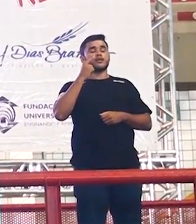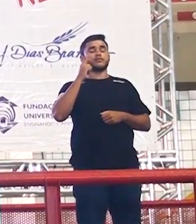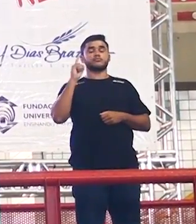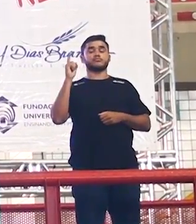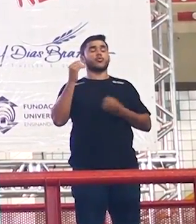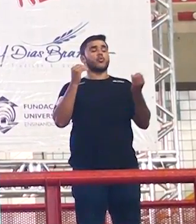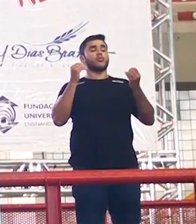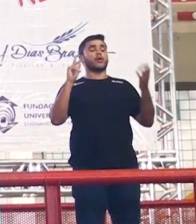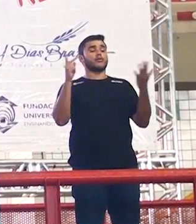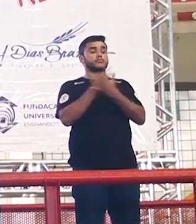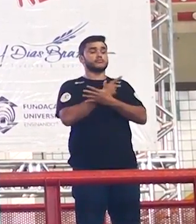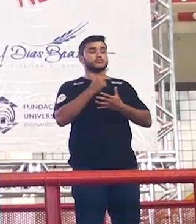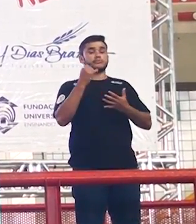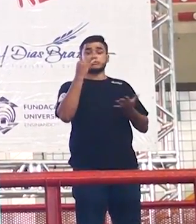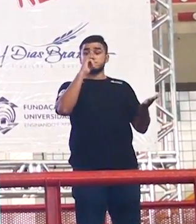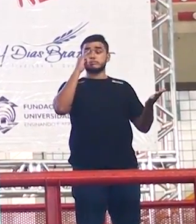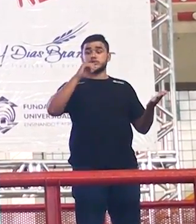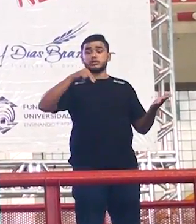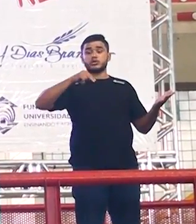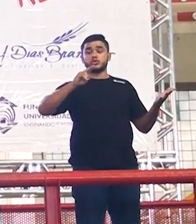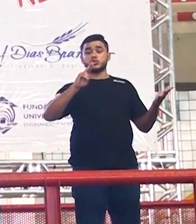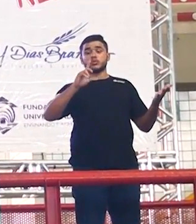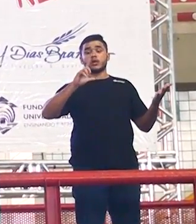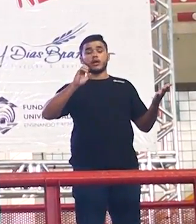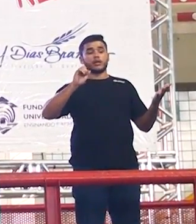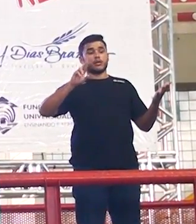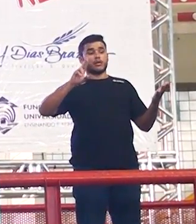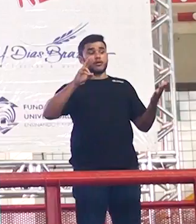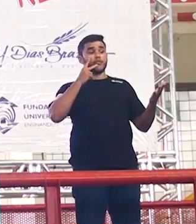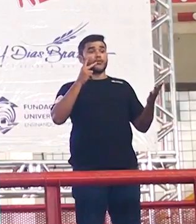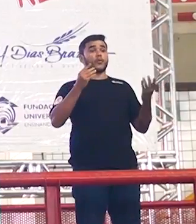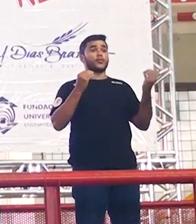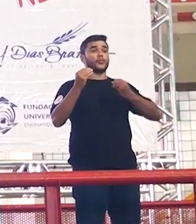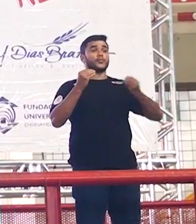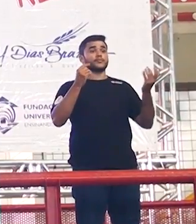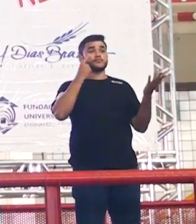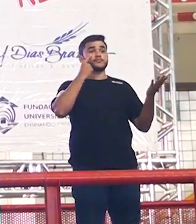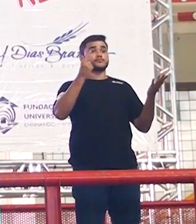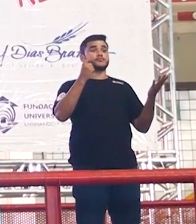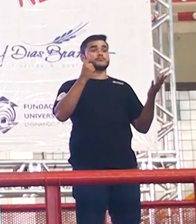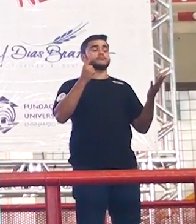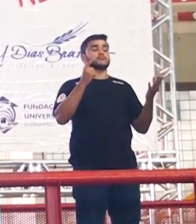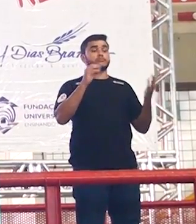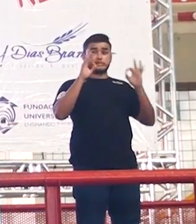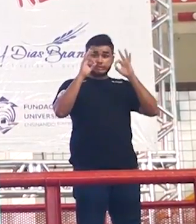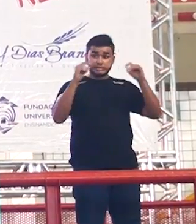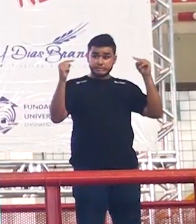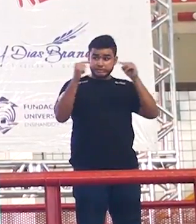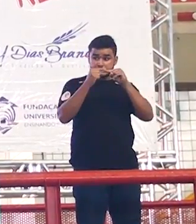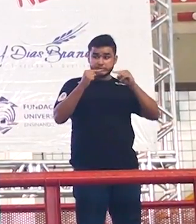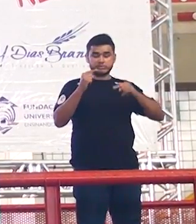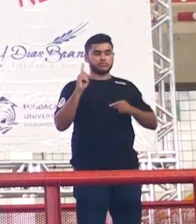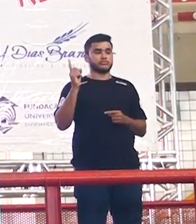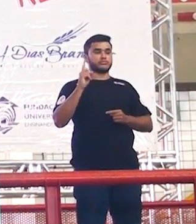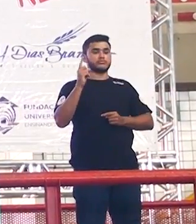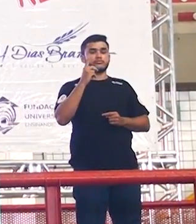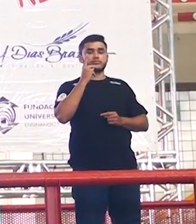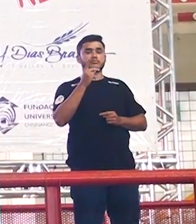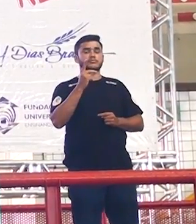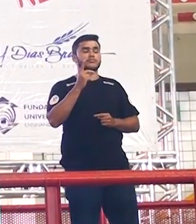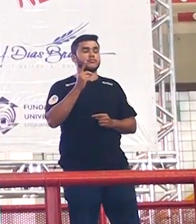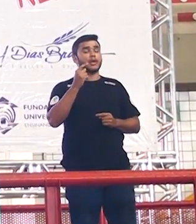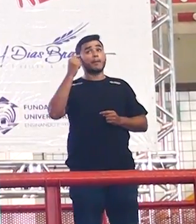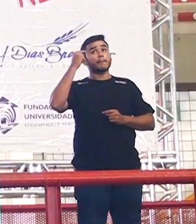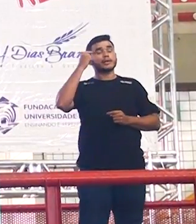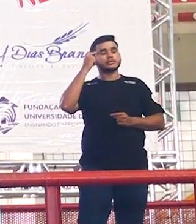nuclear serem maiores do que as energias renováveis. Não é que isso seja certo, viu, pessoal? Mas é o que